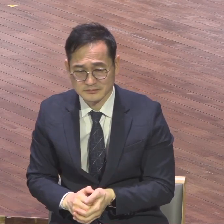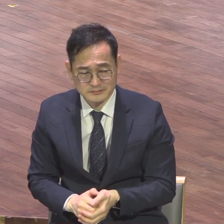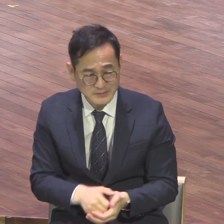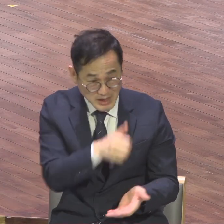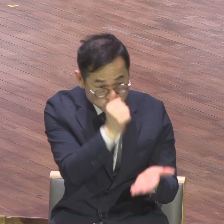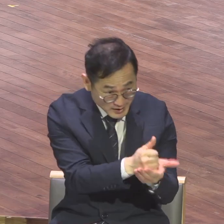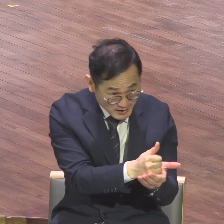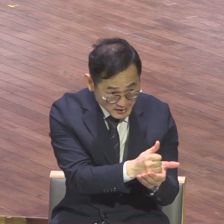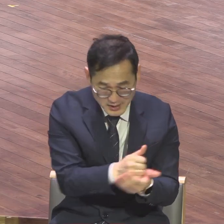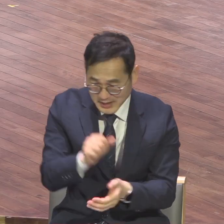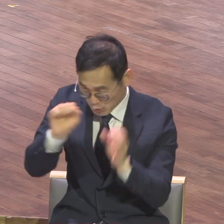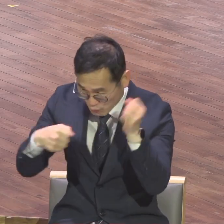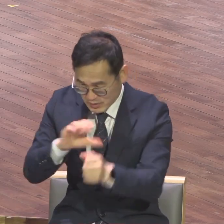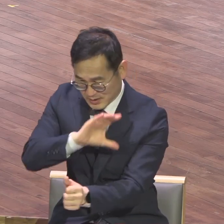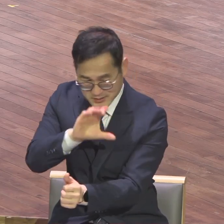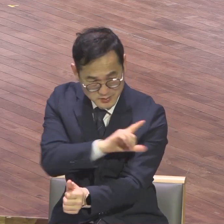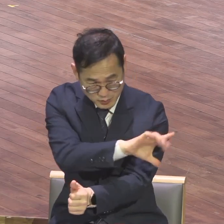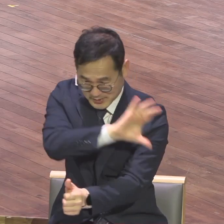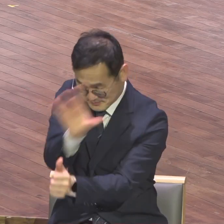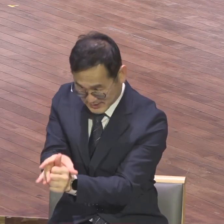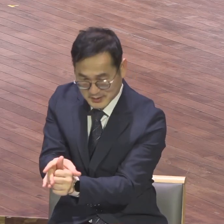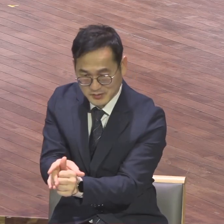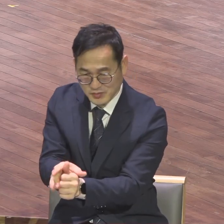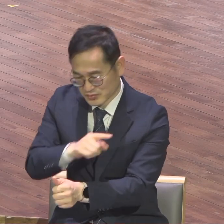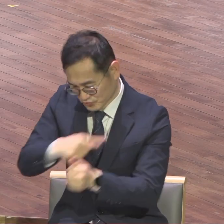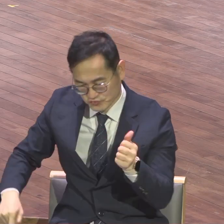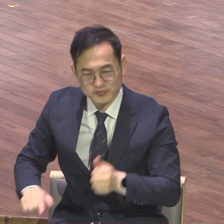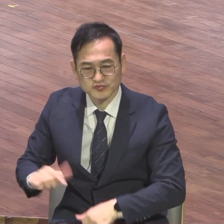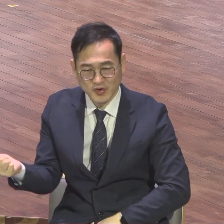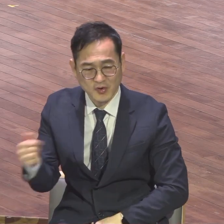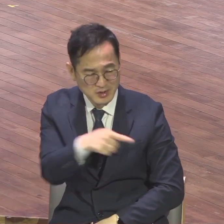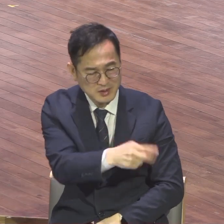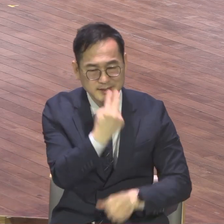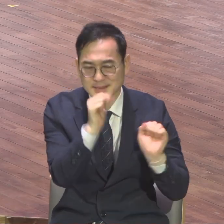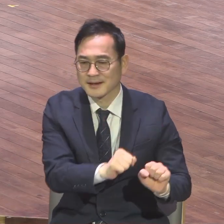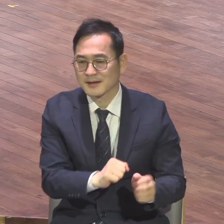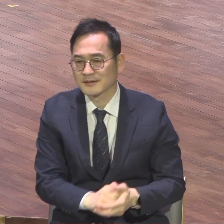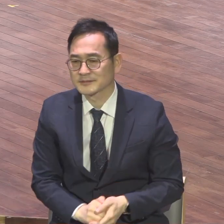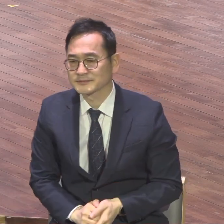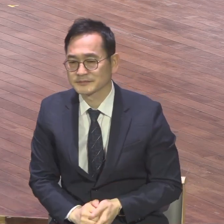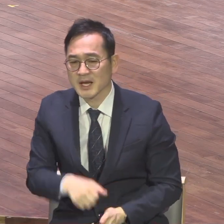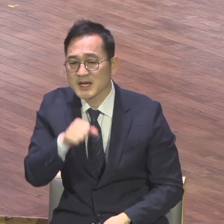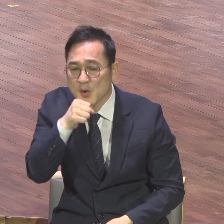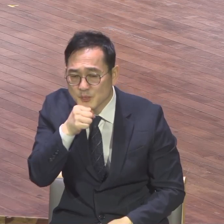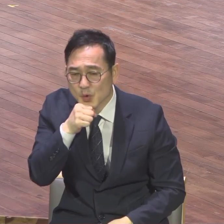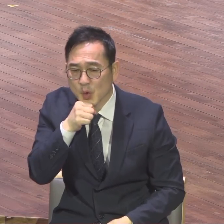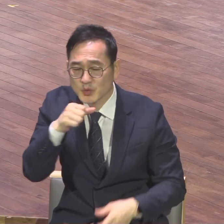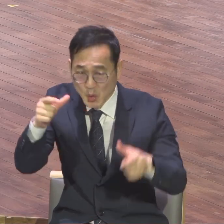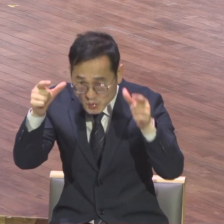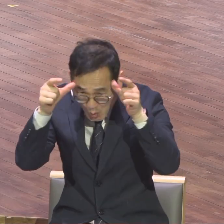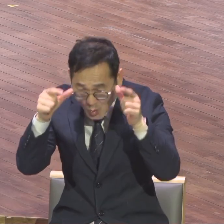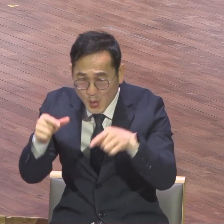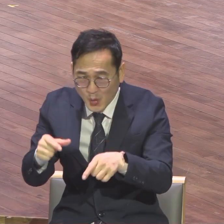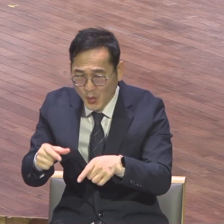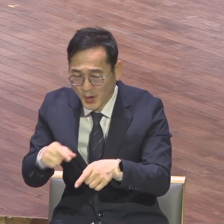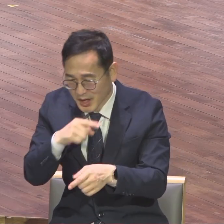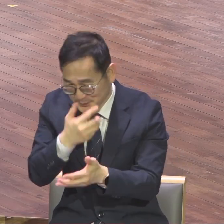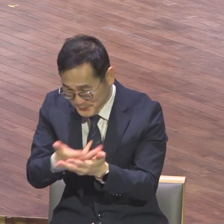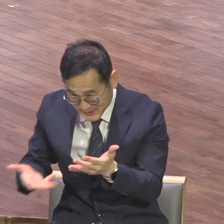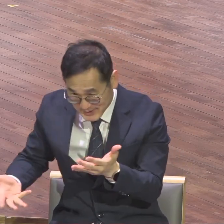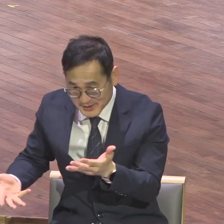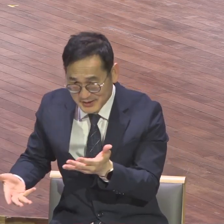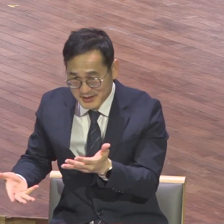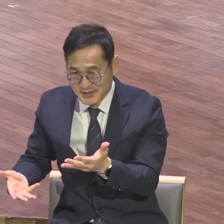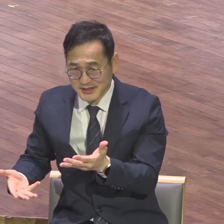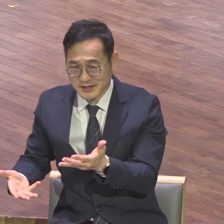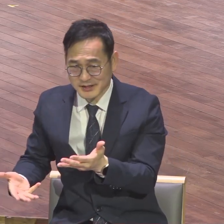받으니까 피 흘려야. 자, 히브리 9장 12절에 염소와 송아지 피로 하지 아니하고 오직